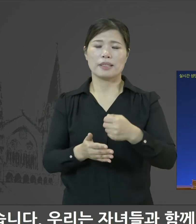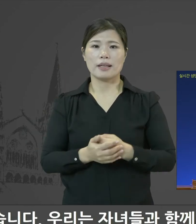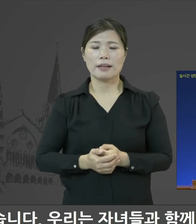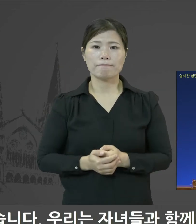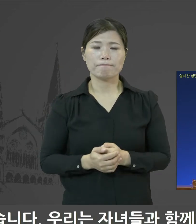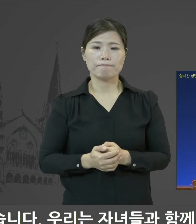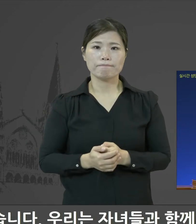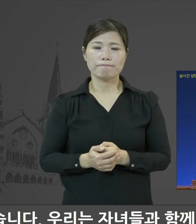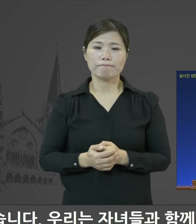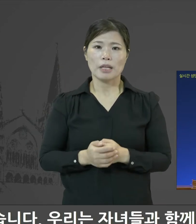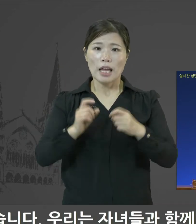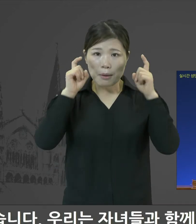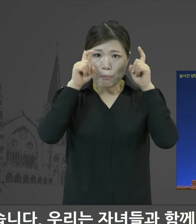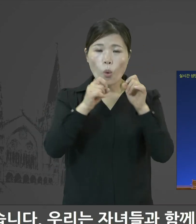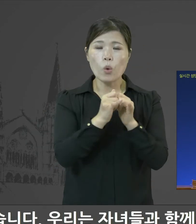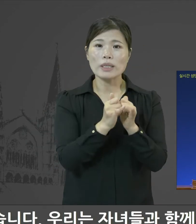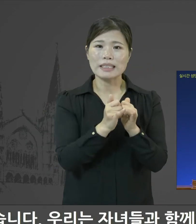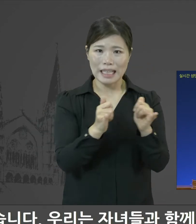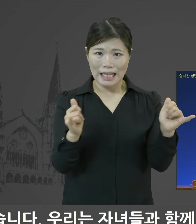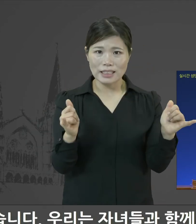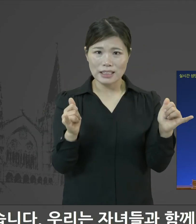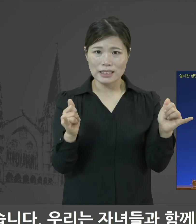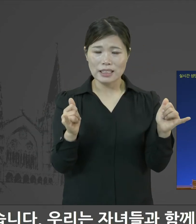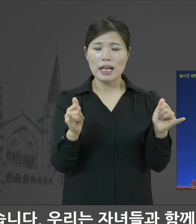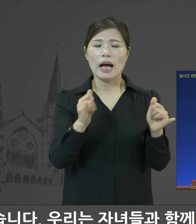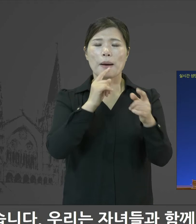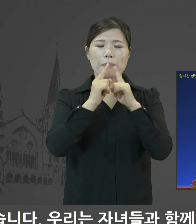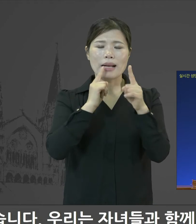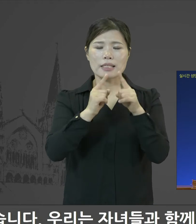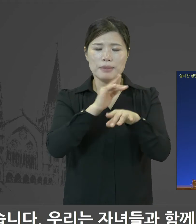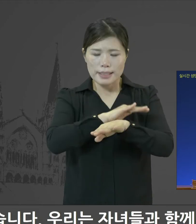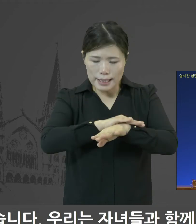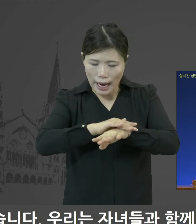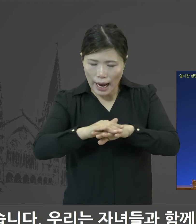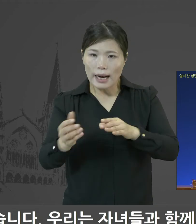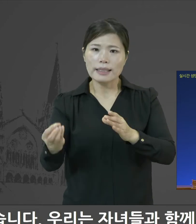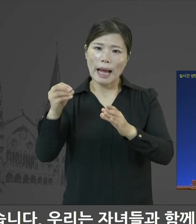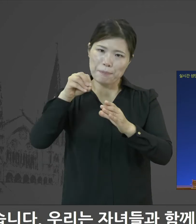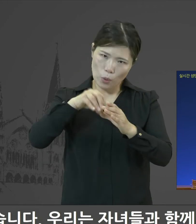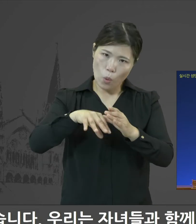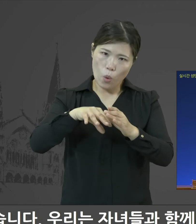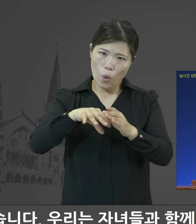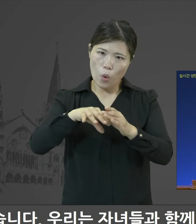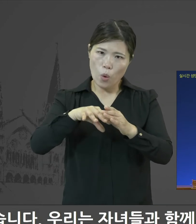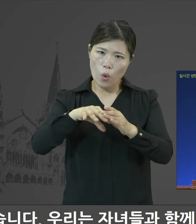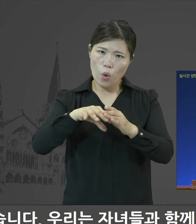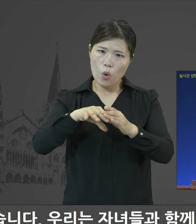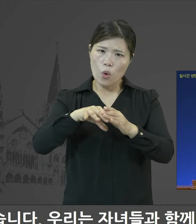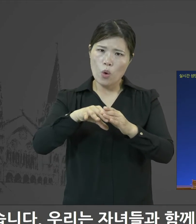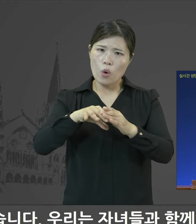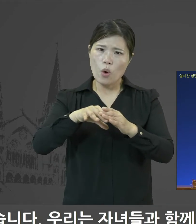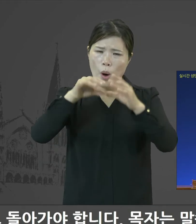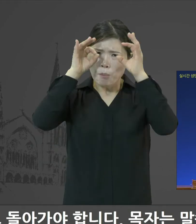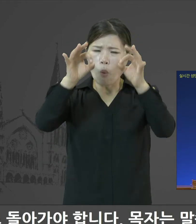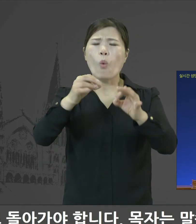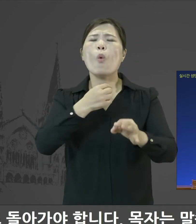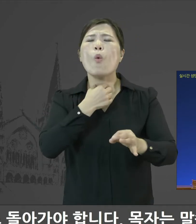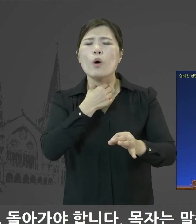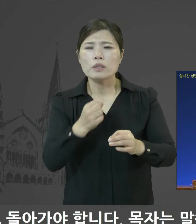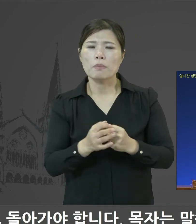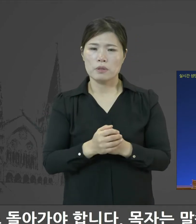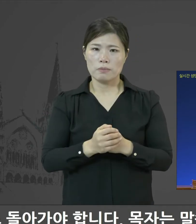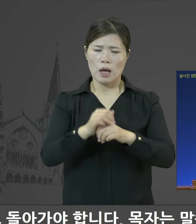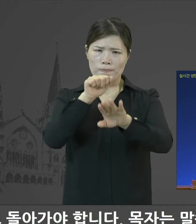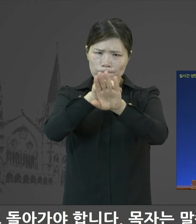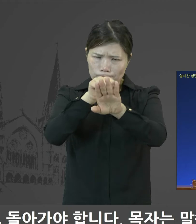겁니다. 이들은 말씀을 마음속에 잘 담아두고 그걸 보기를 원했던 겁니다. 두드린 거죠. 구한